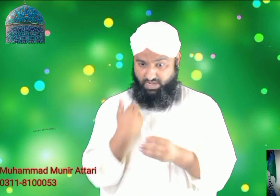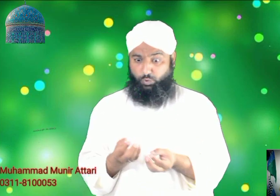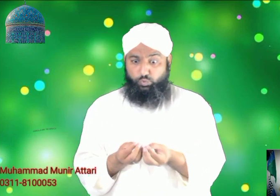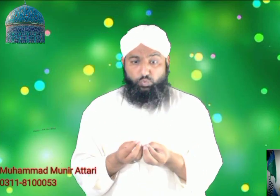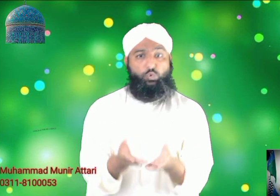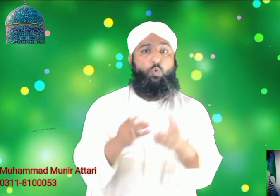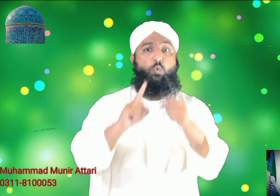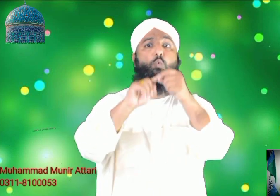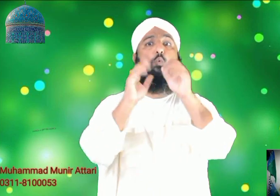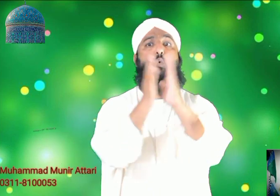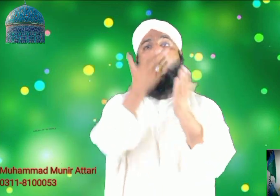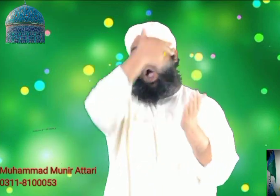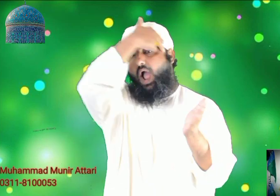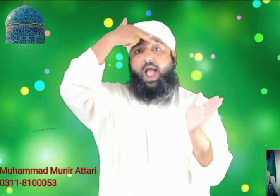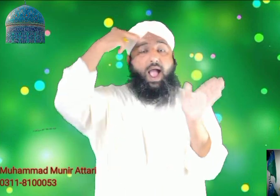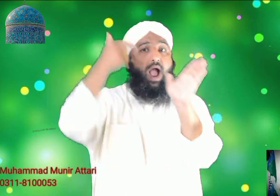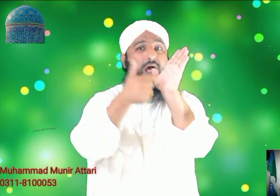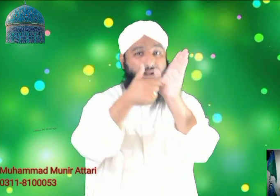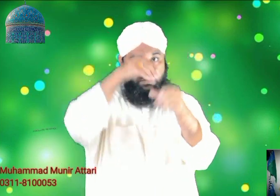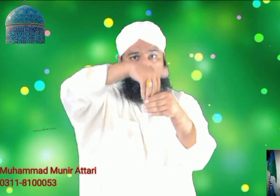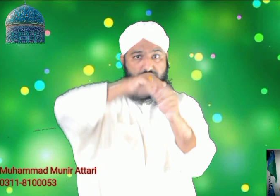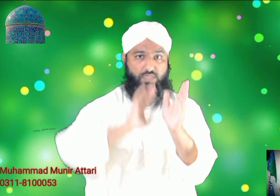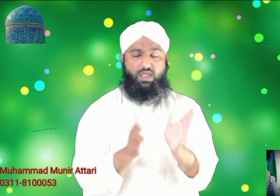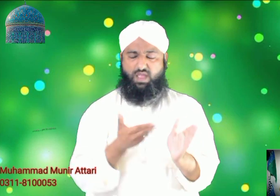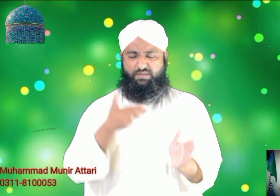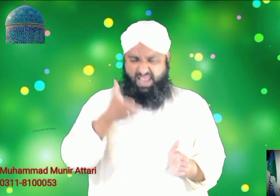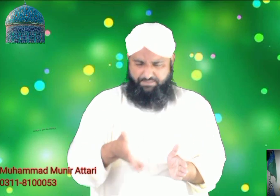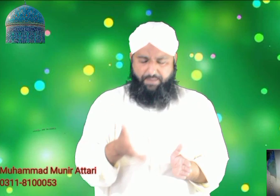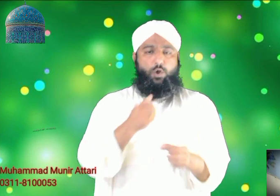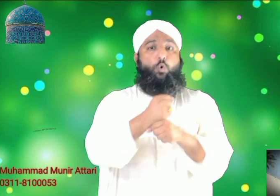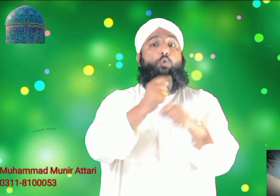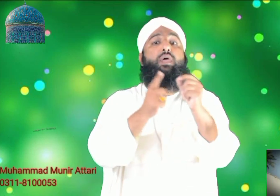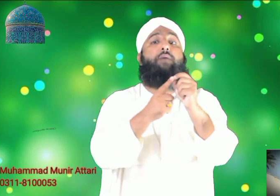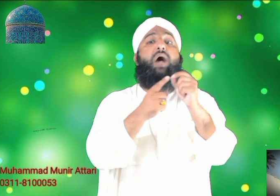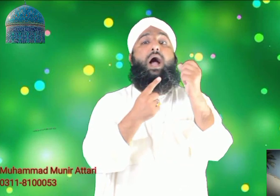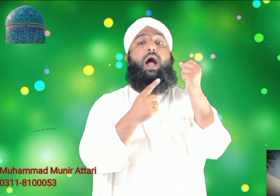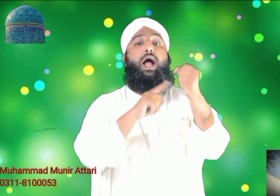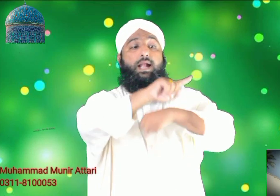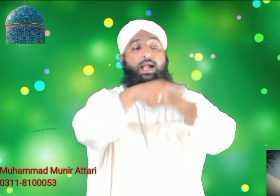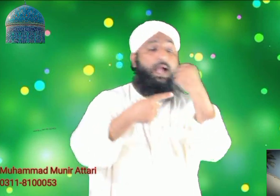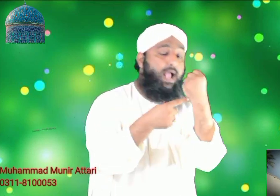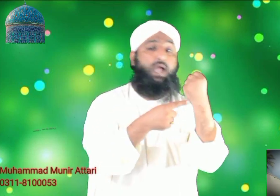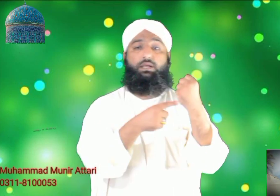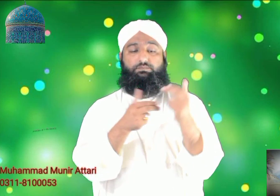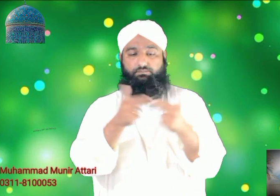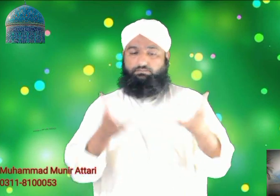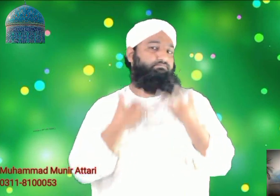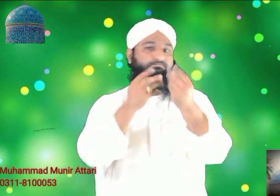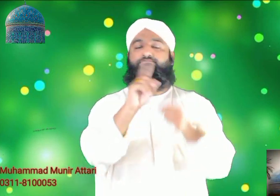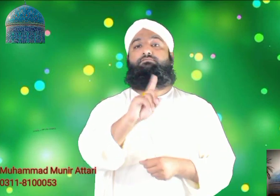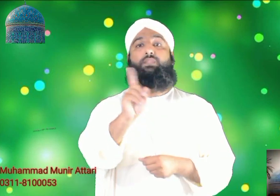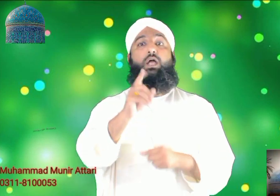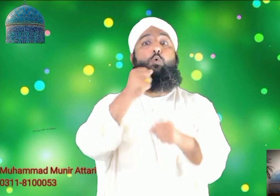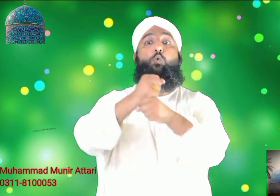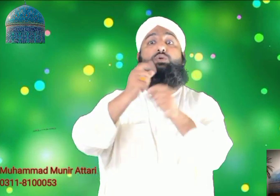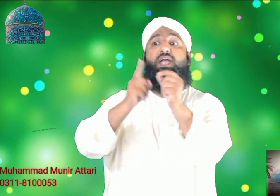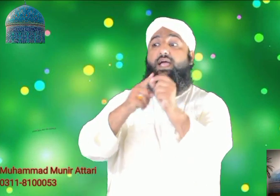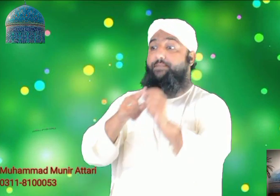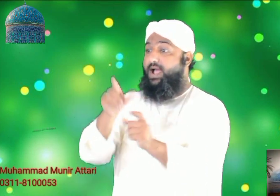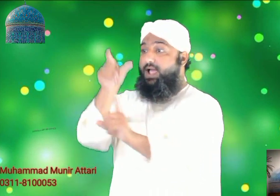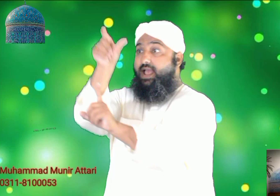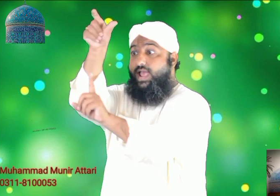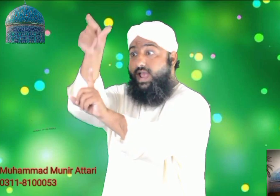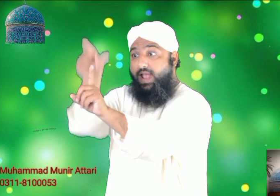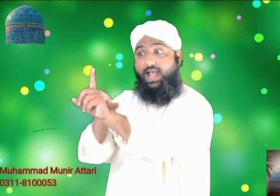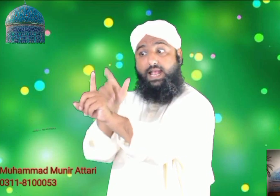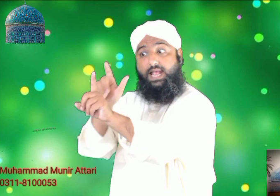دیا کہ کرامت کا ثبوت ہے, مگر آج میں آپ کو کرامتیں سنانے نہیں آیا. میں غوث اعظم کی سیرت, آپ کی لائف کیسی تھی,